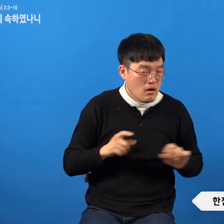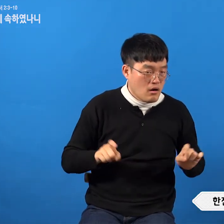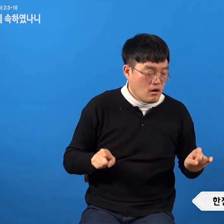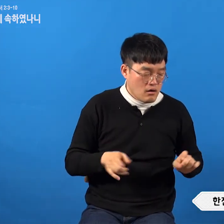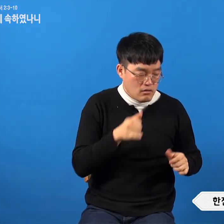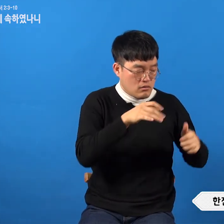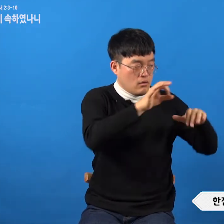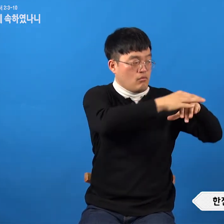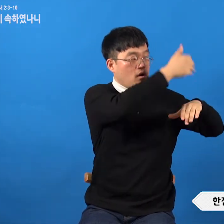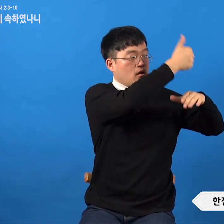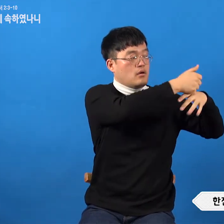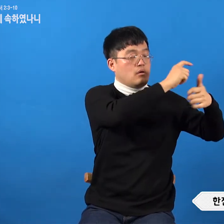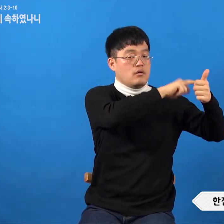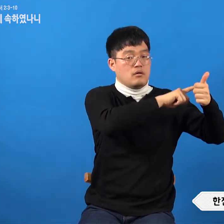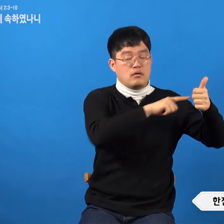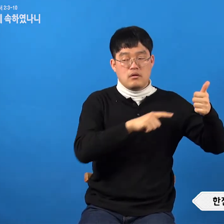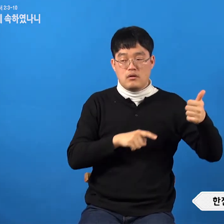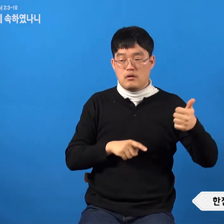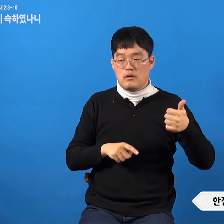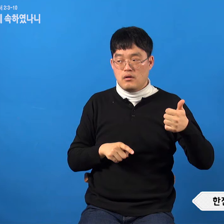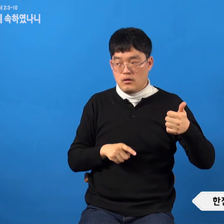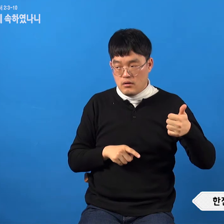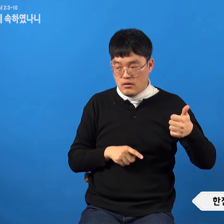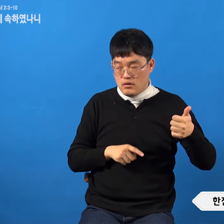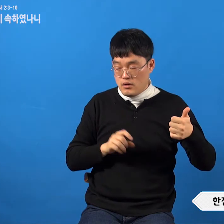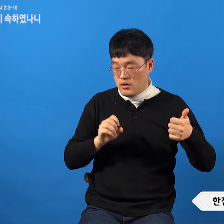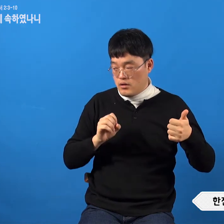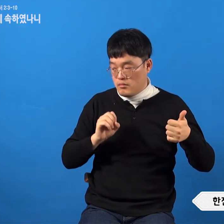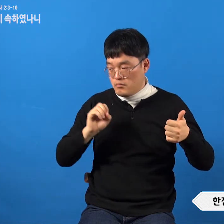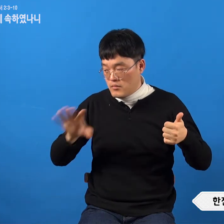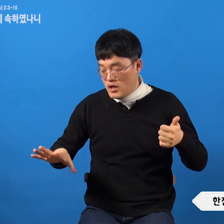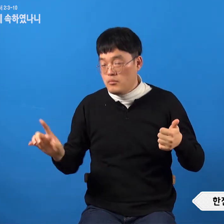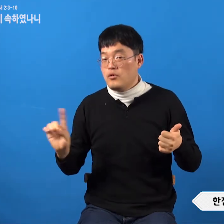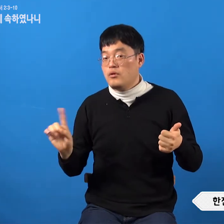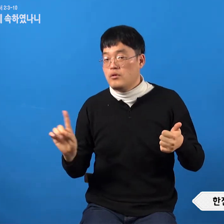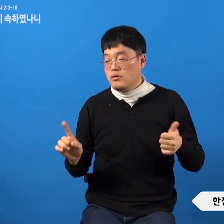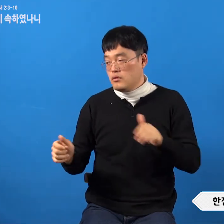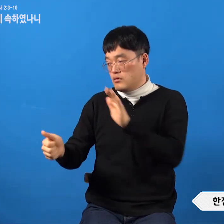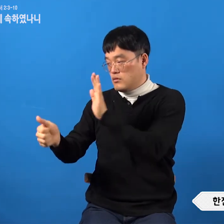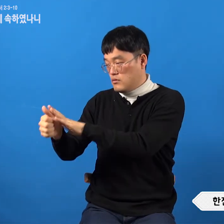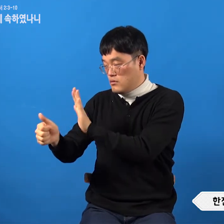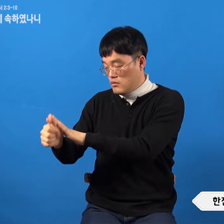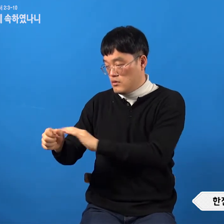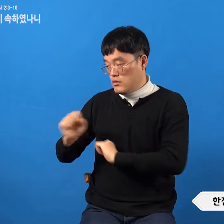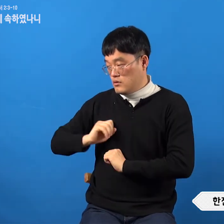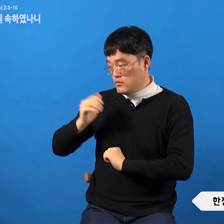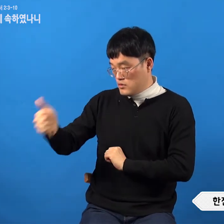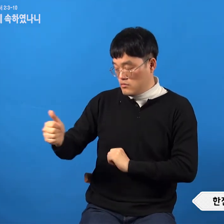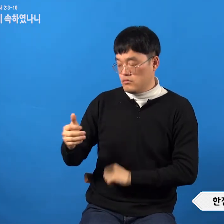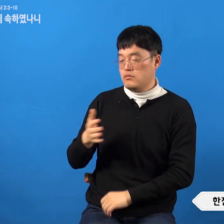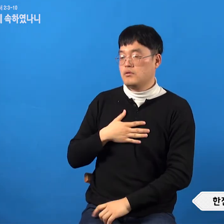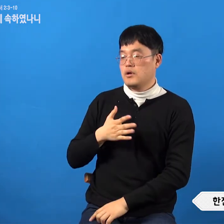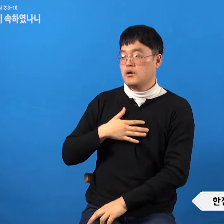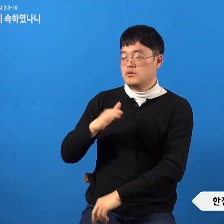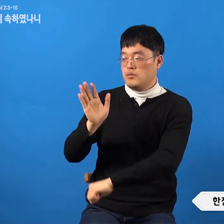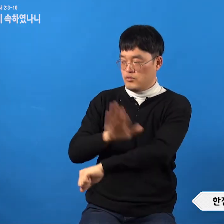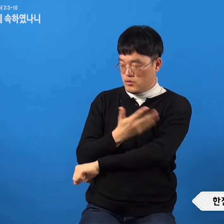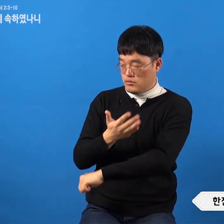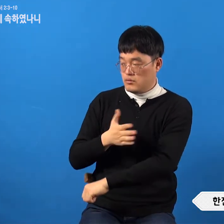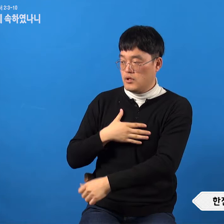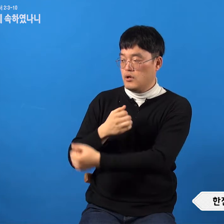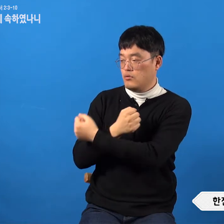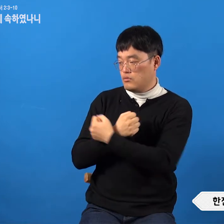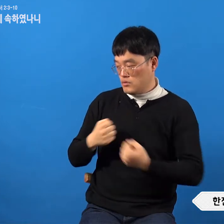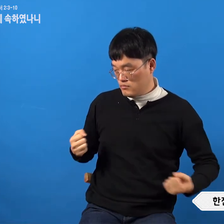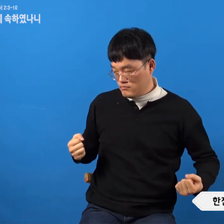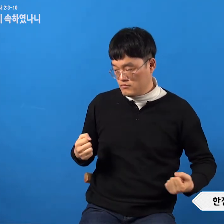그런데 대왕이 떨리는 목소리로 이렇게 말하는 것이 아니겠습니까? 장군, 내가 잘못해서 나를